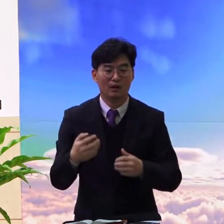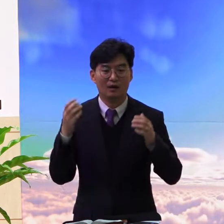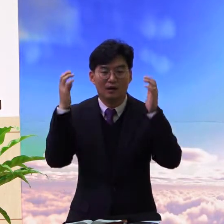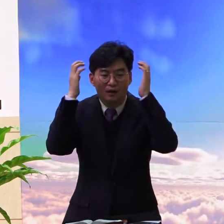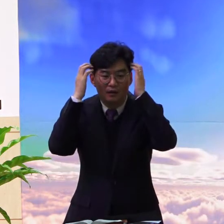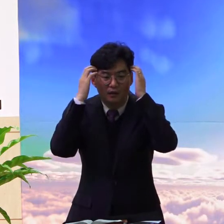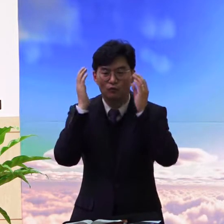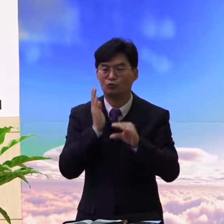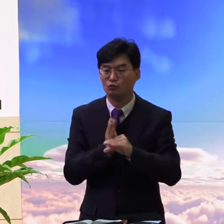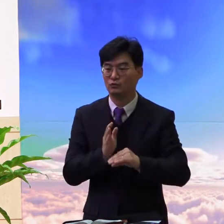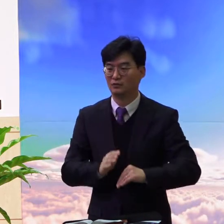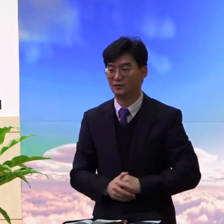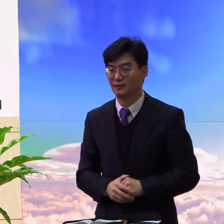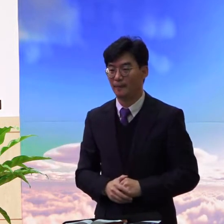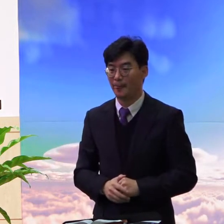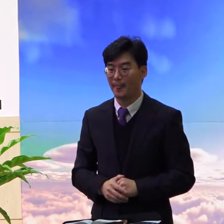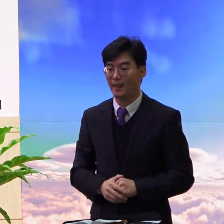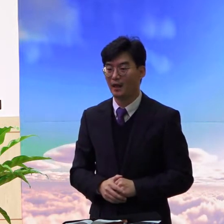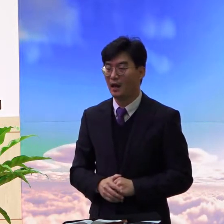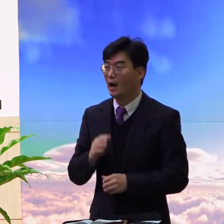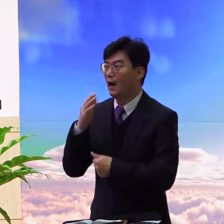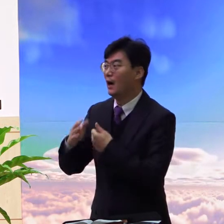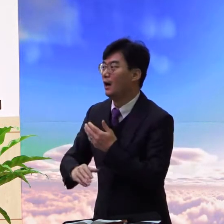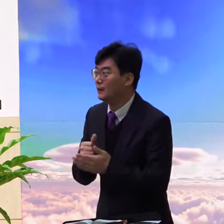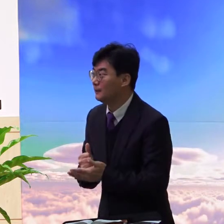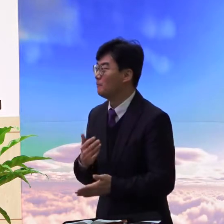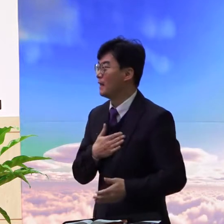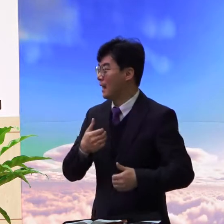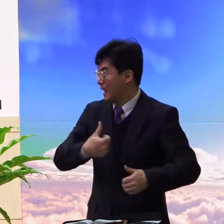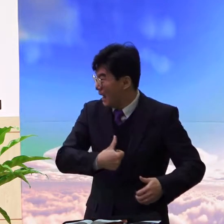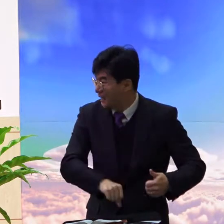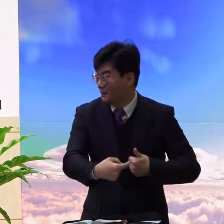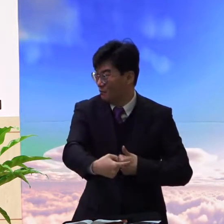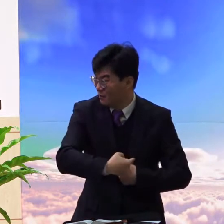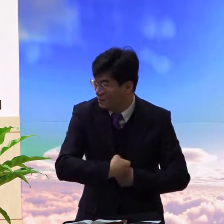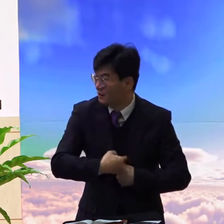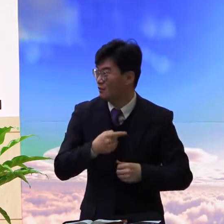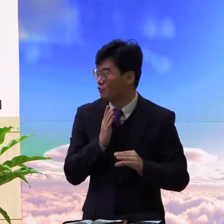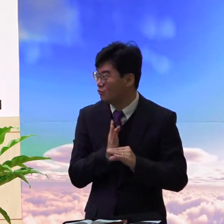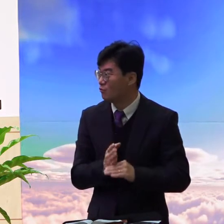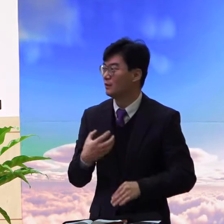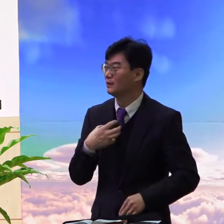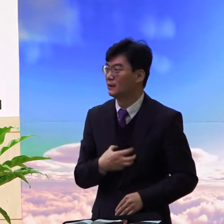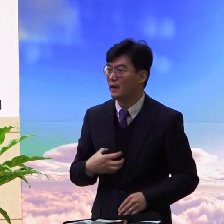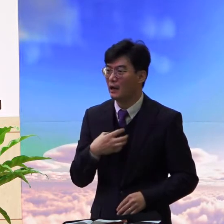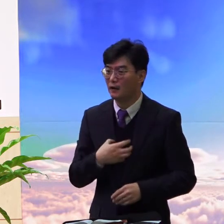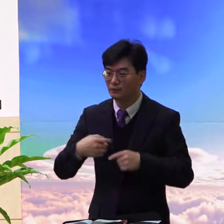속에서 아버지인 다윗이 하나님께 탄식하면서 탄원하면서 드렸던 기도입니다.